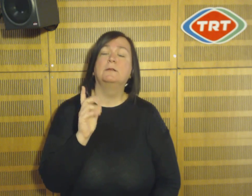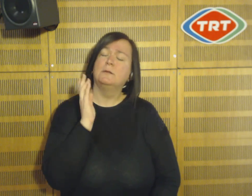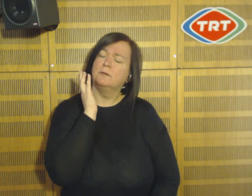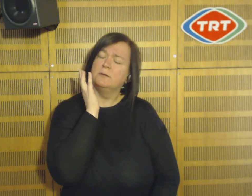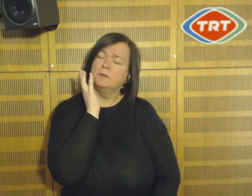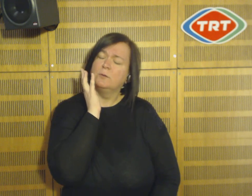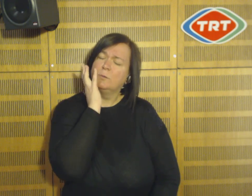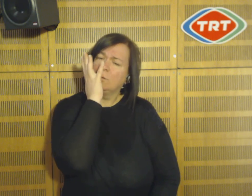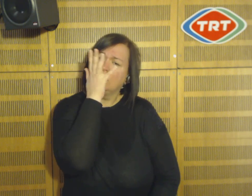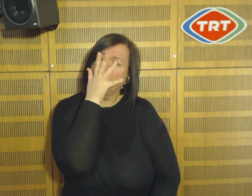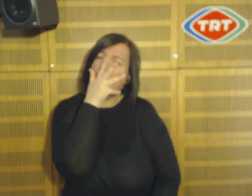sakın